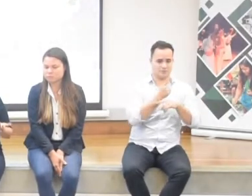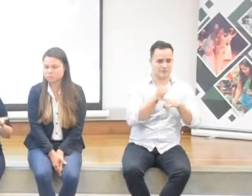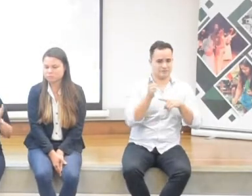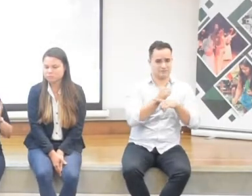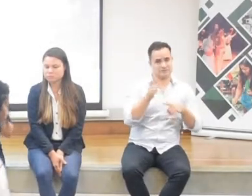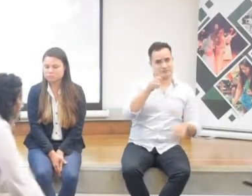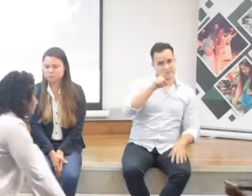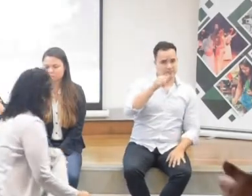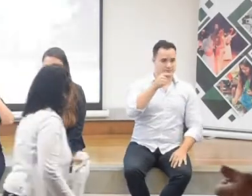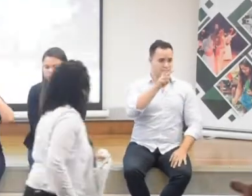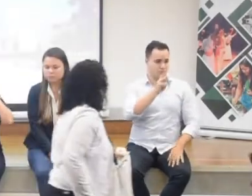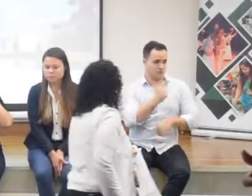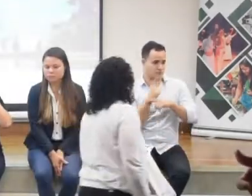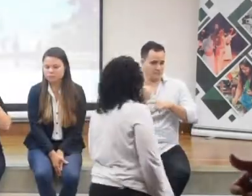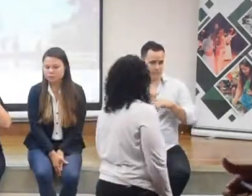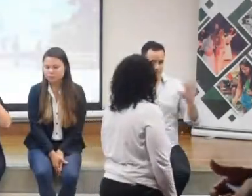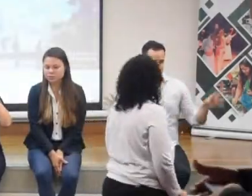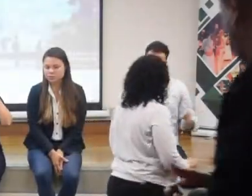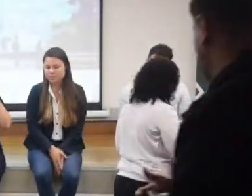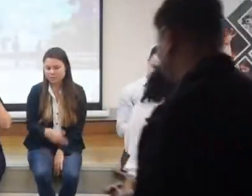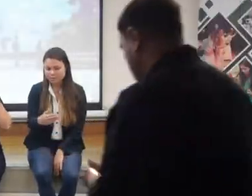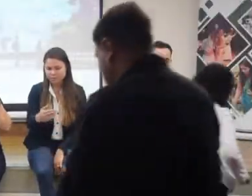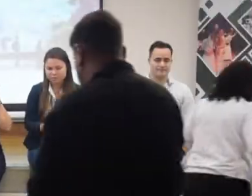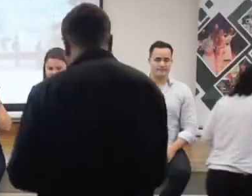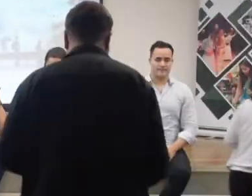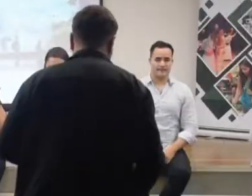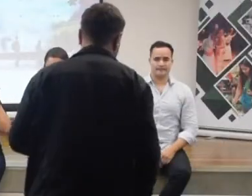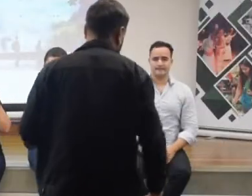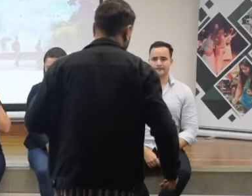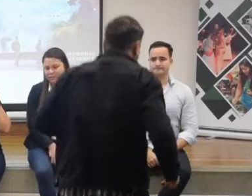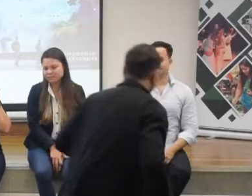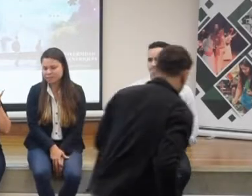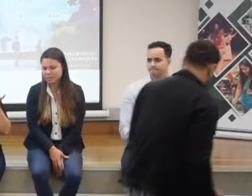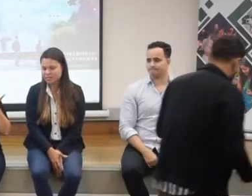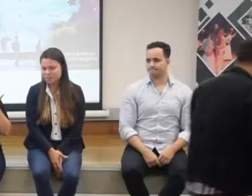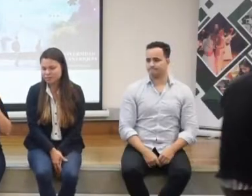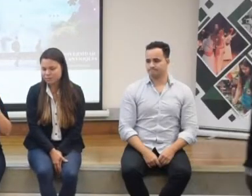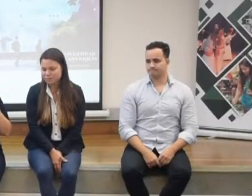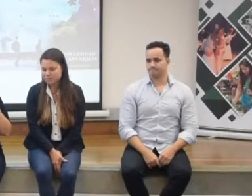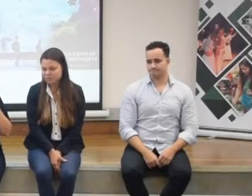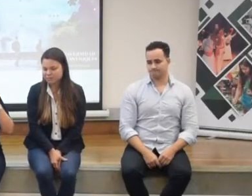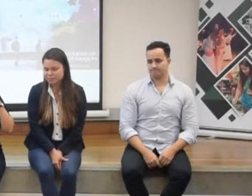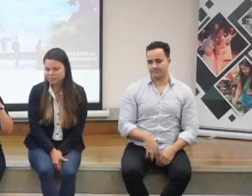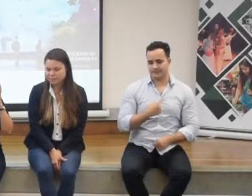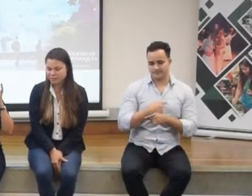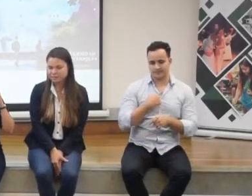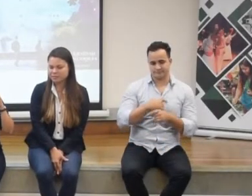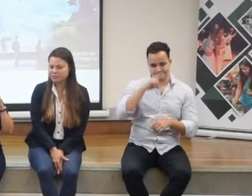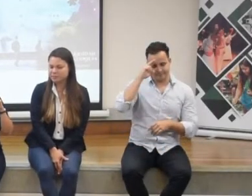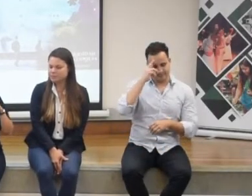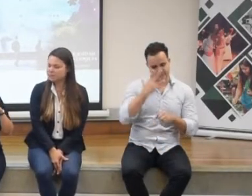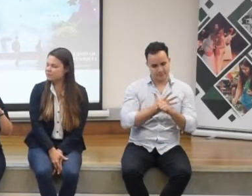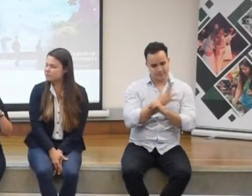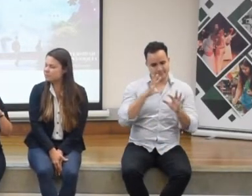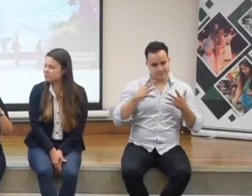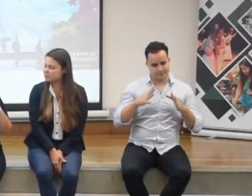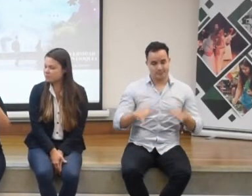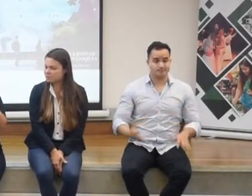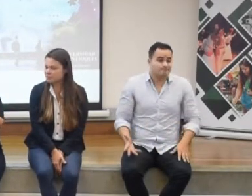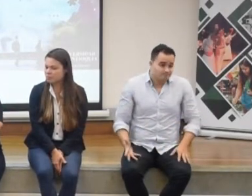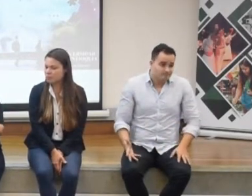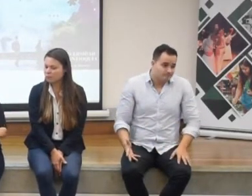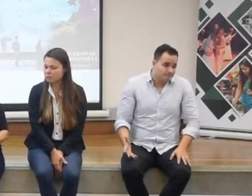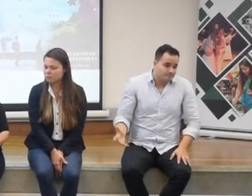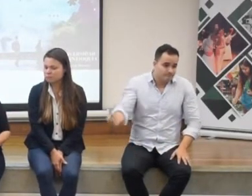semanas. Entonces pensemos... 8 semanas, 3, sí. Entonces pensemos al